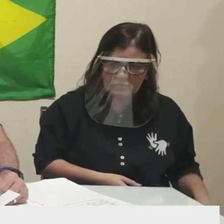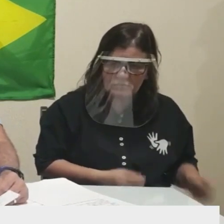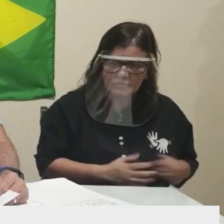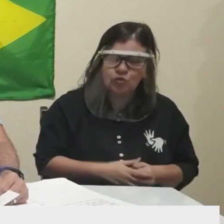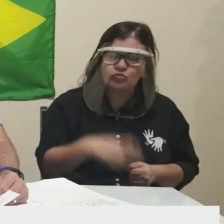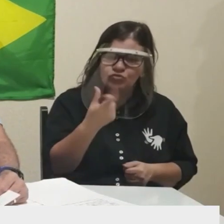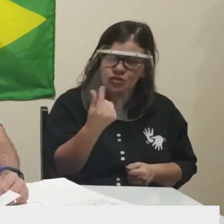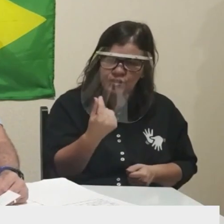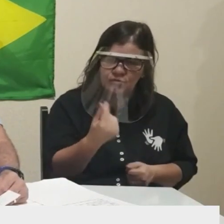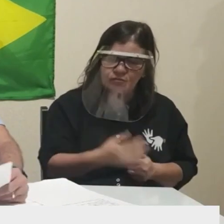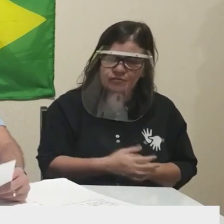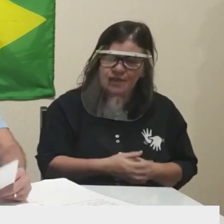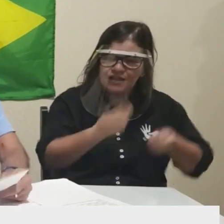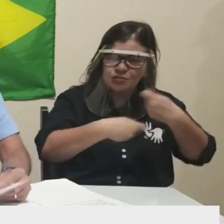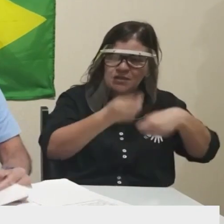O dinheiro.